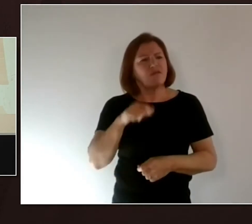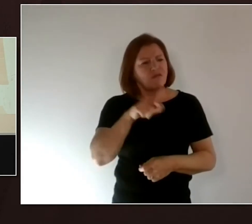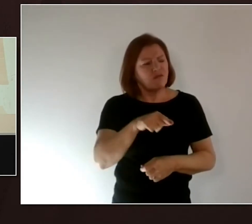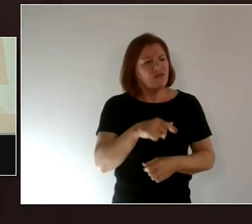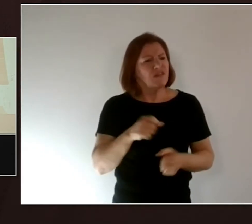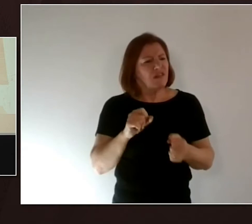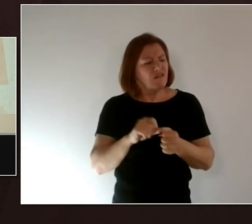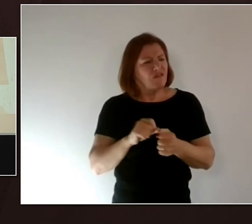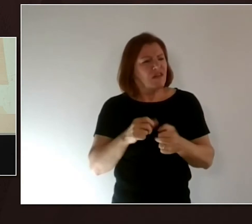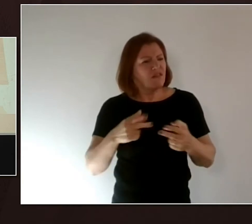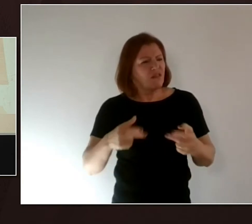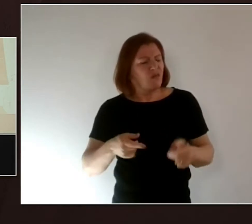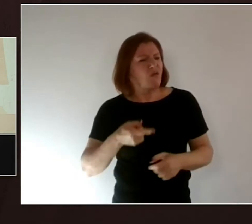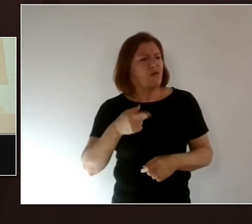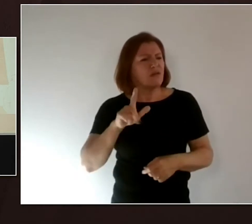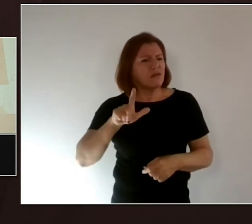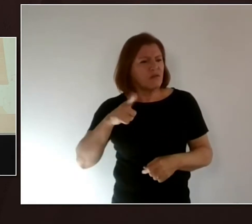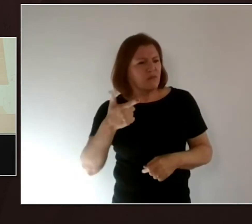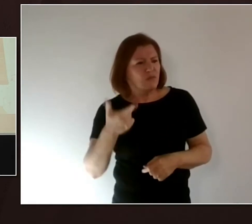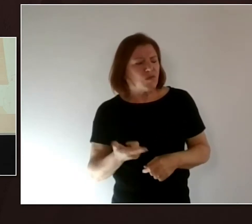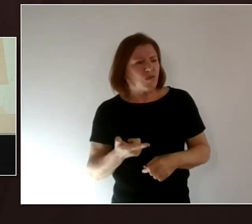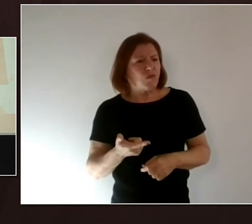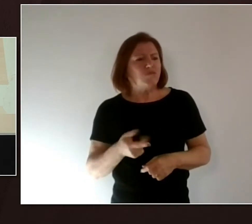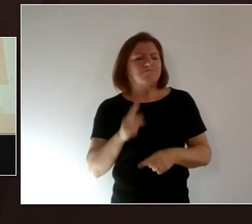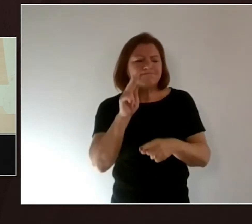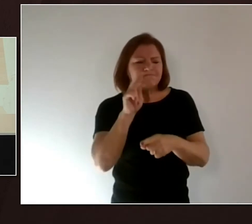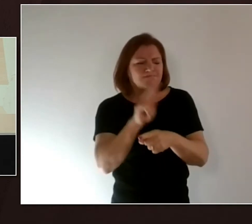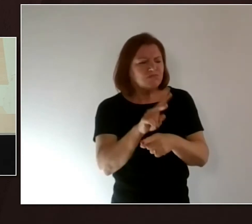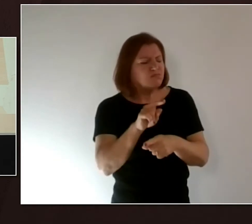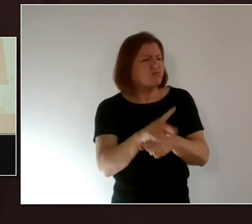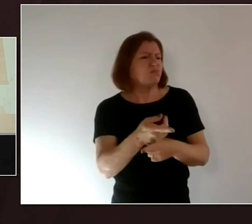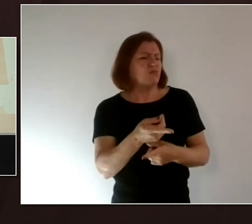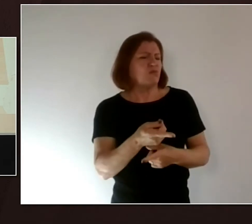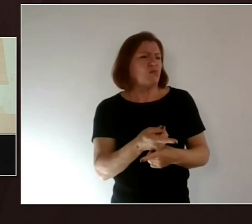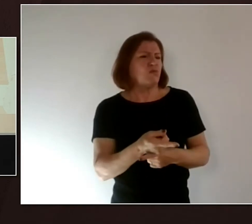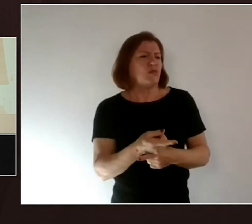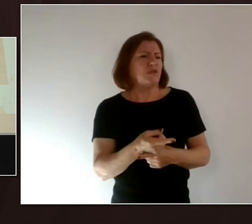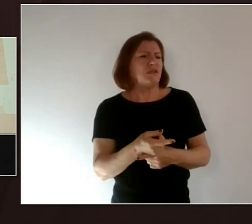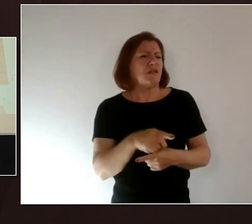cuida disso, para você manter uma